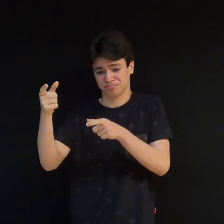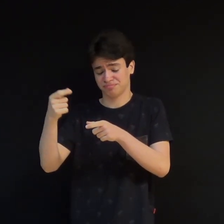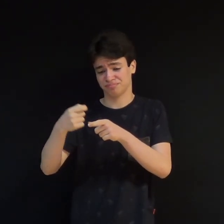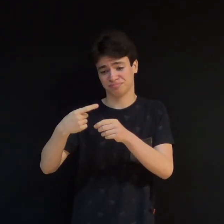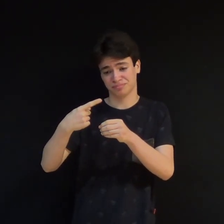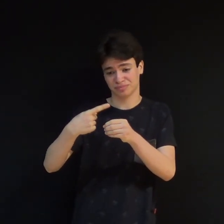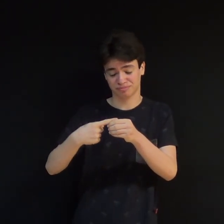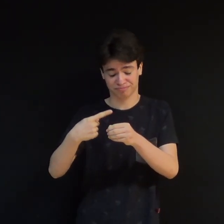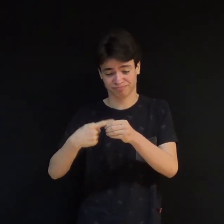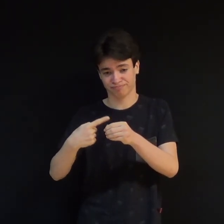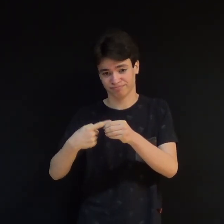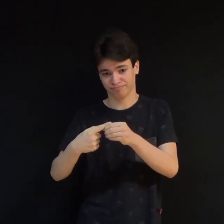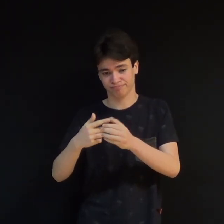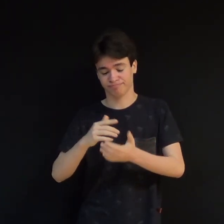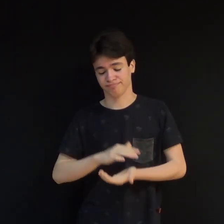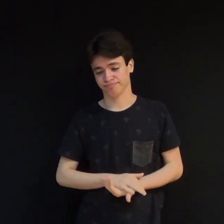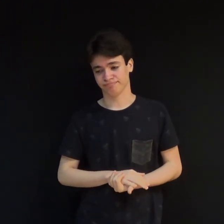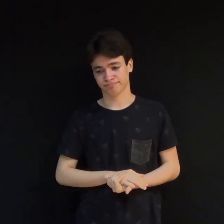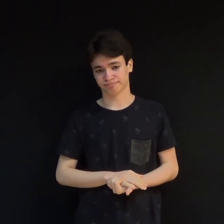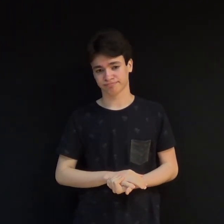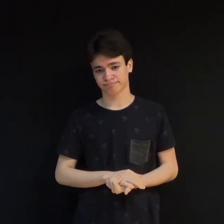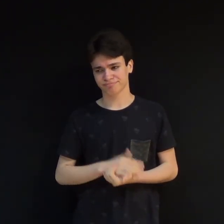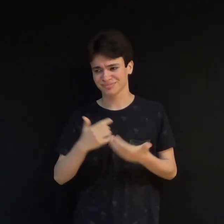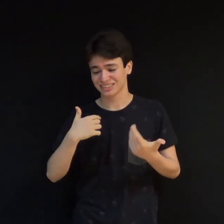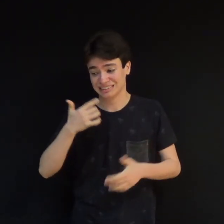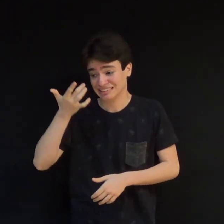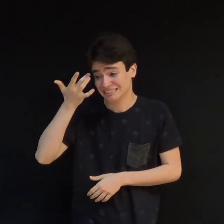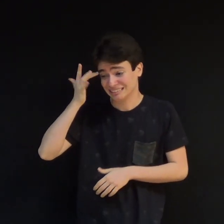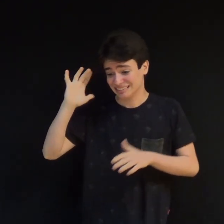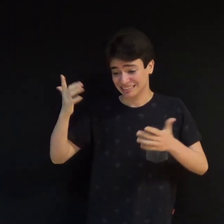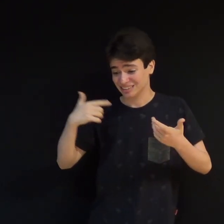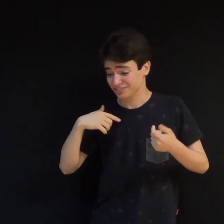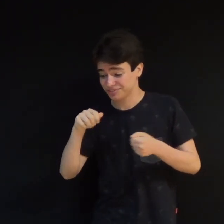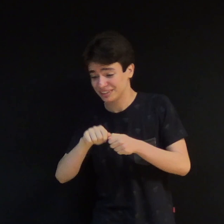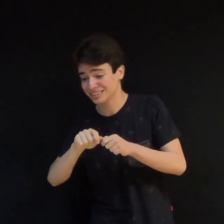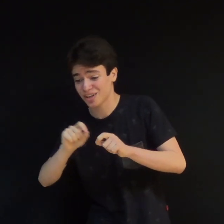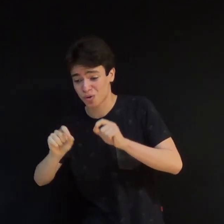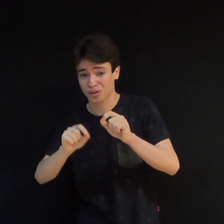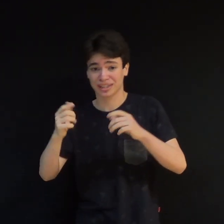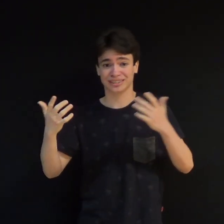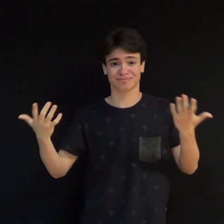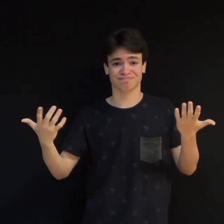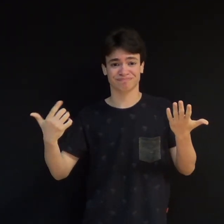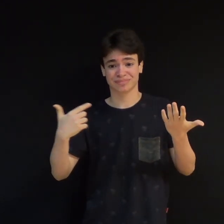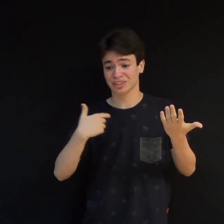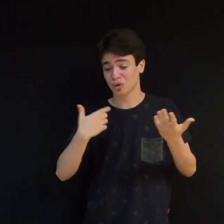de duncan sem saber o que fazer nem mesmo como ter uma boa comunicação na língua inglesa